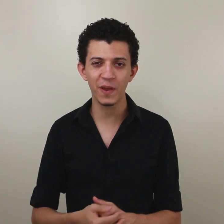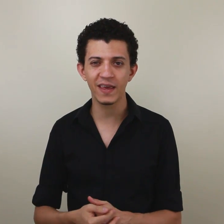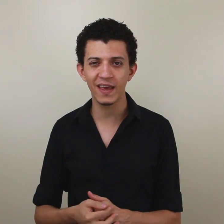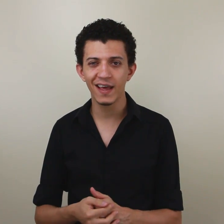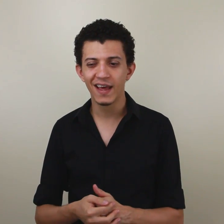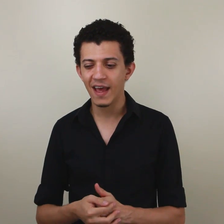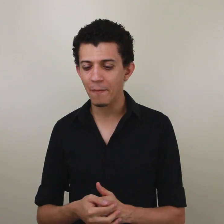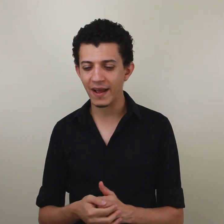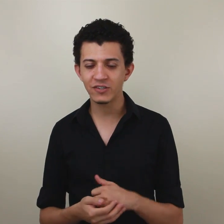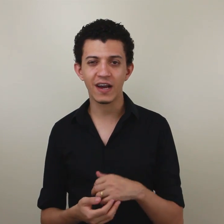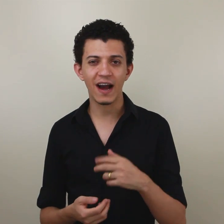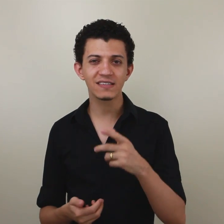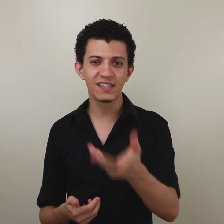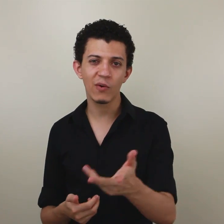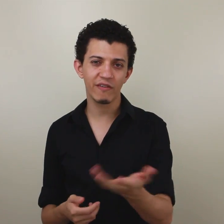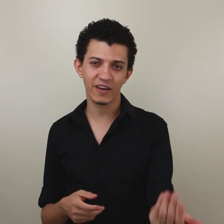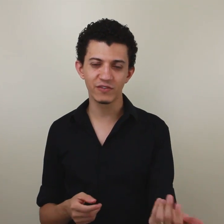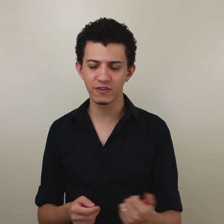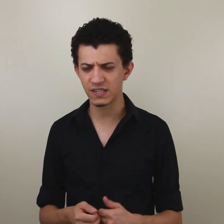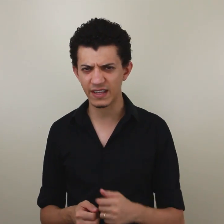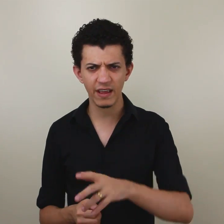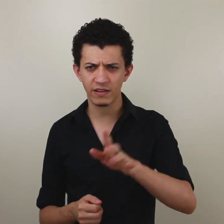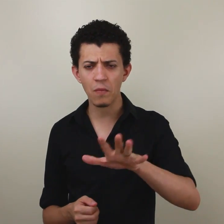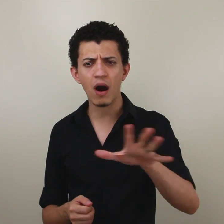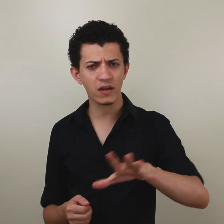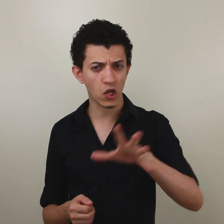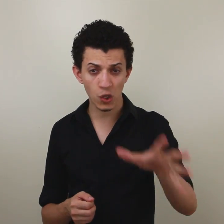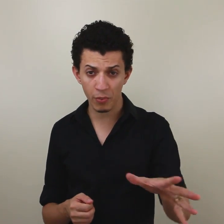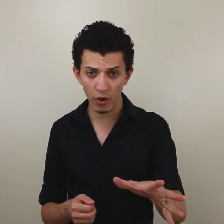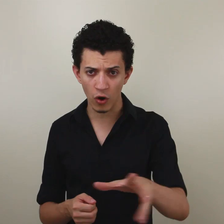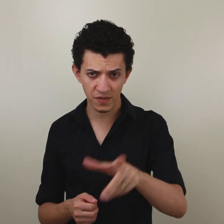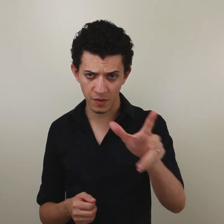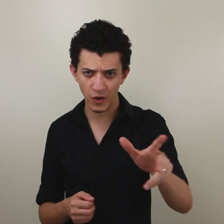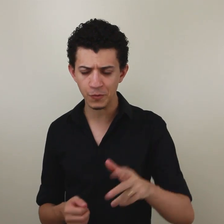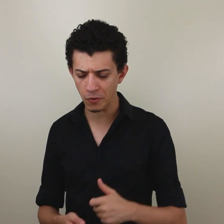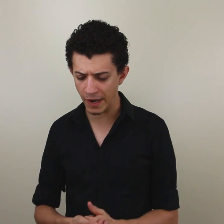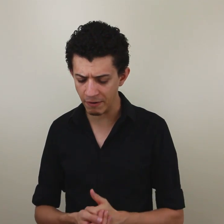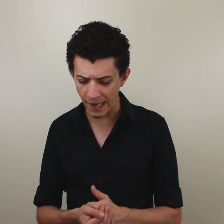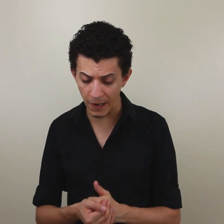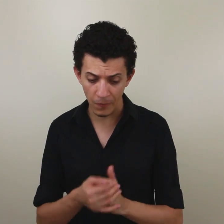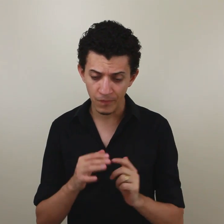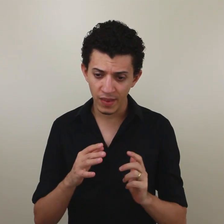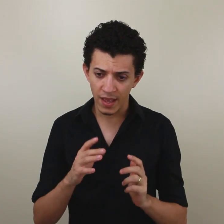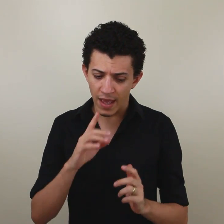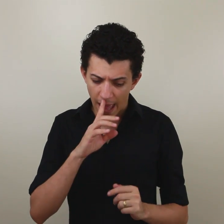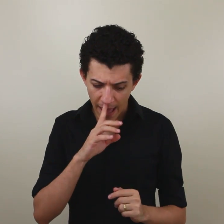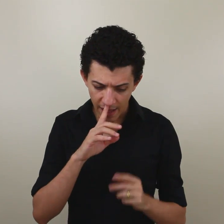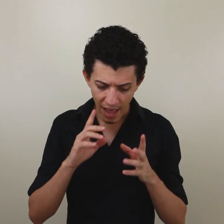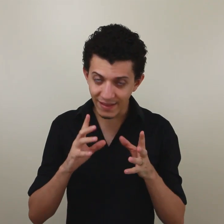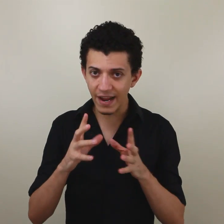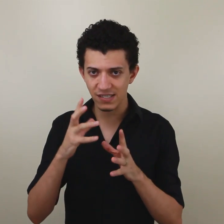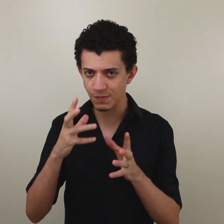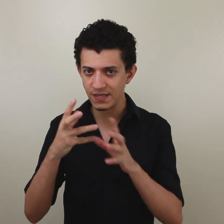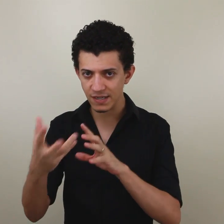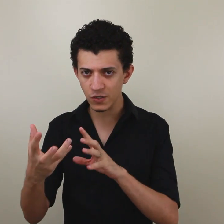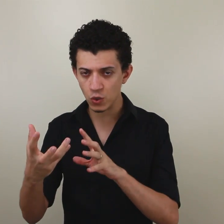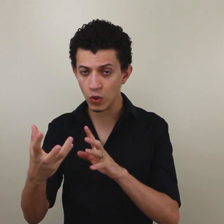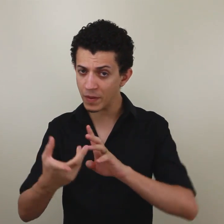aqui para indicar seu ao invés de você. Tem uma aula que só sobre pronomes, você pode procurar aí no canal. E é interessante pensar nessa estrutura, porque